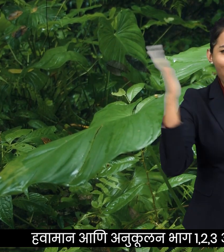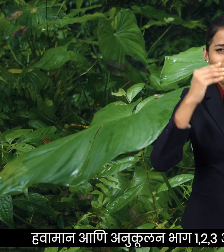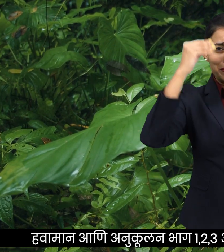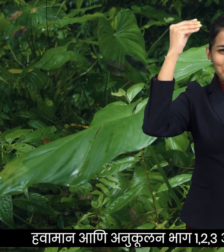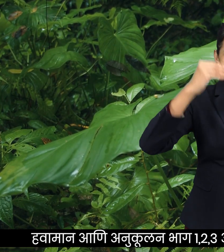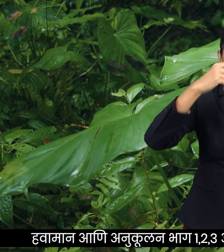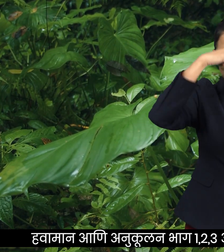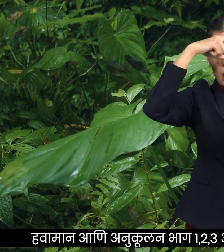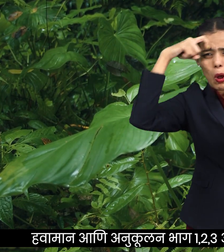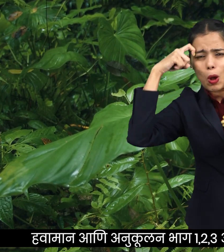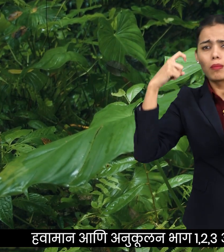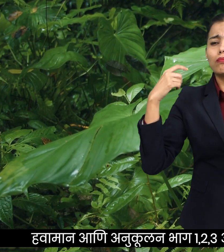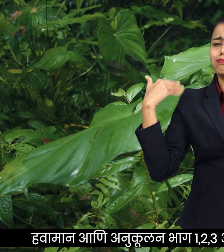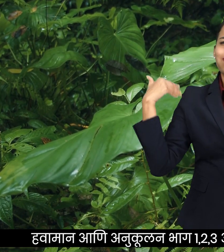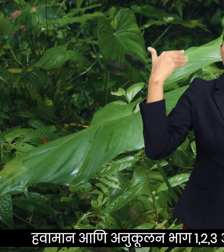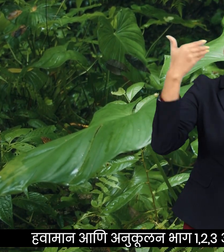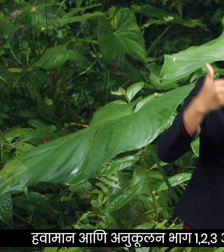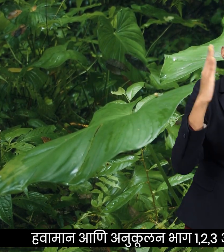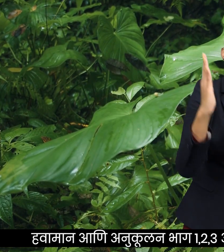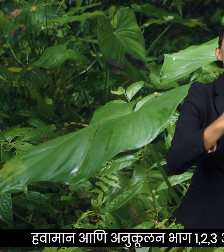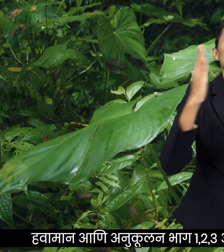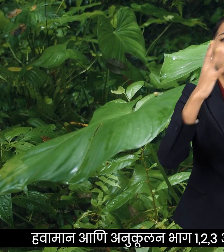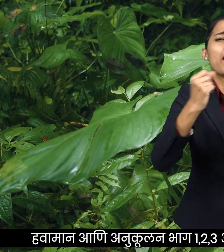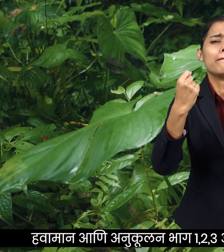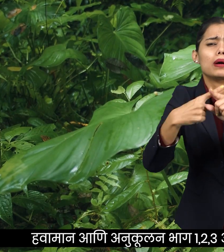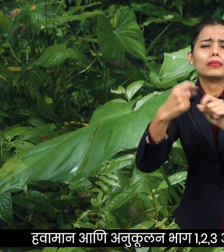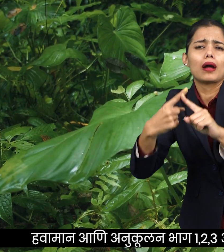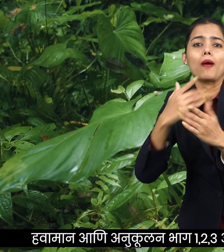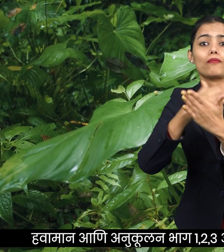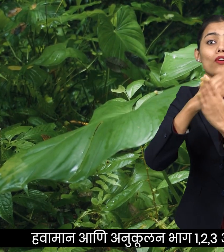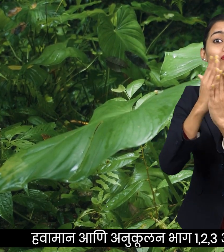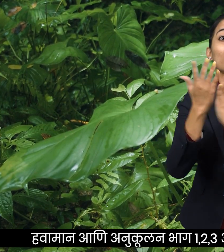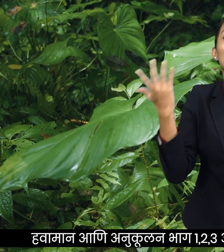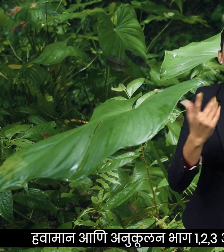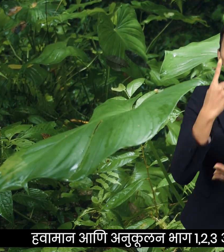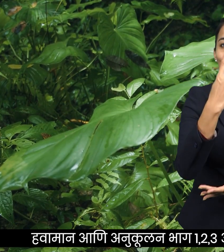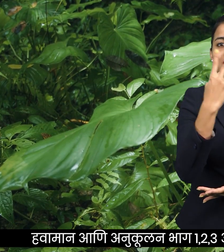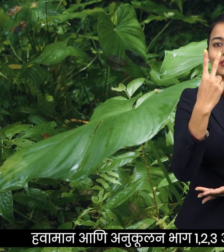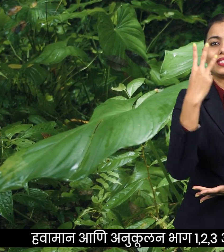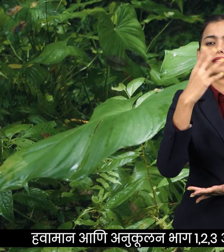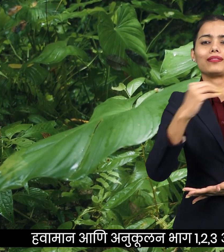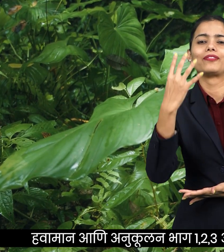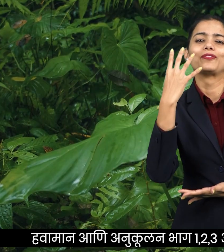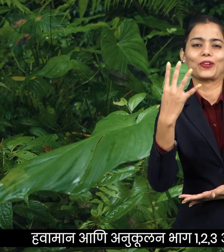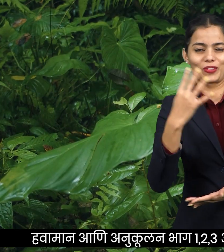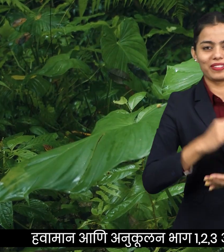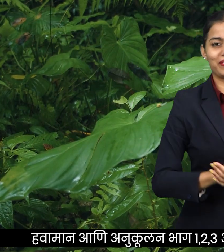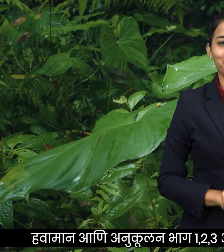आणि अनुकूलन भाग 1, 2, 3 आणि 4 चा व्हिडिओंचा आनंद घेतला असेल.